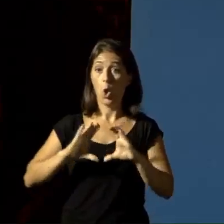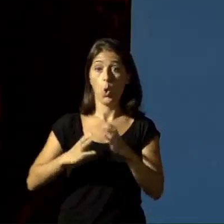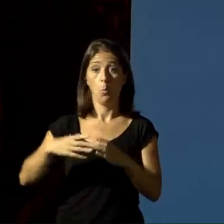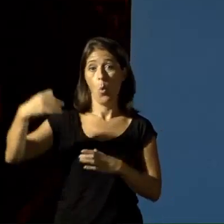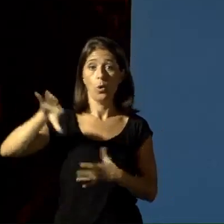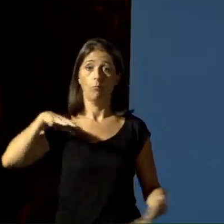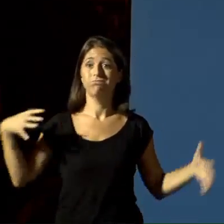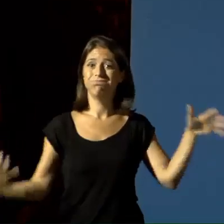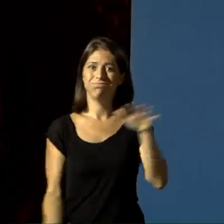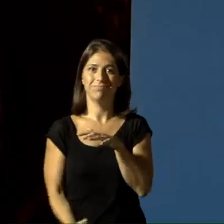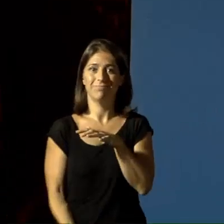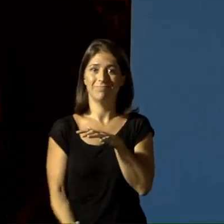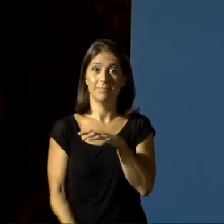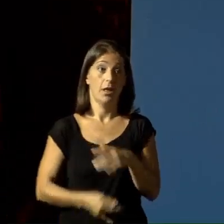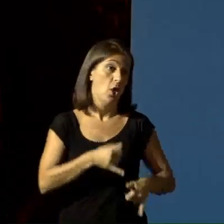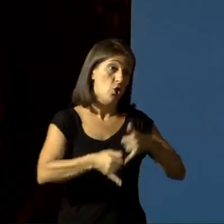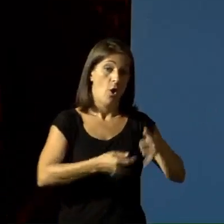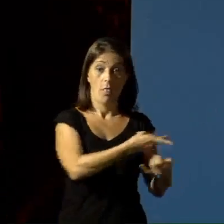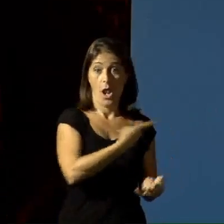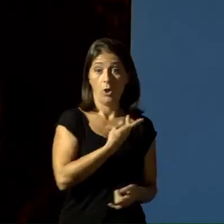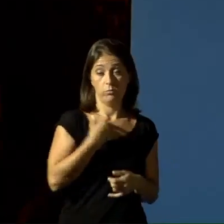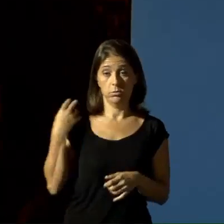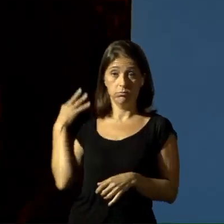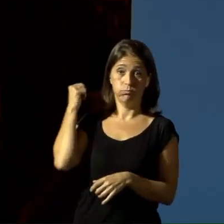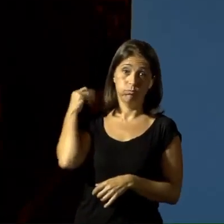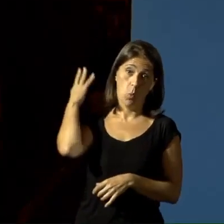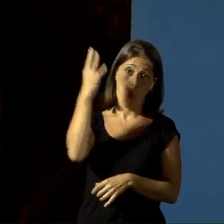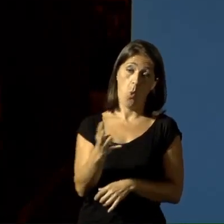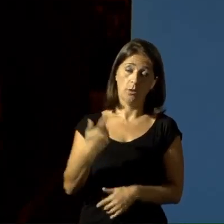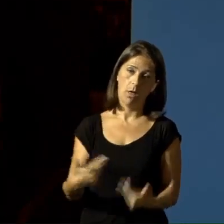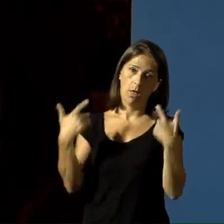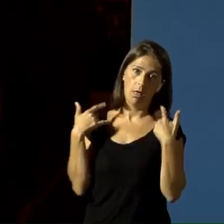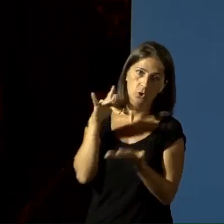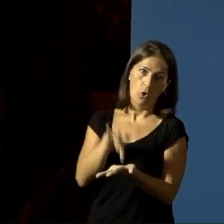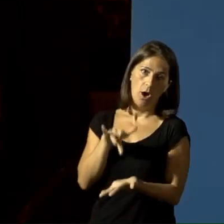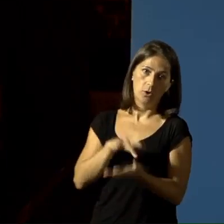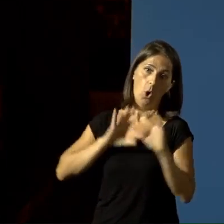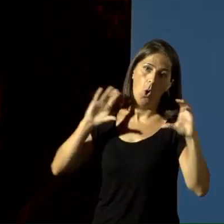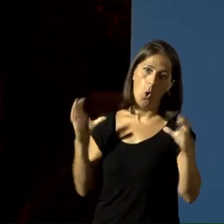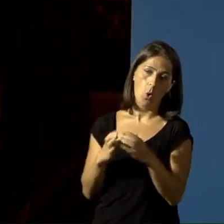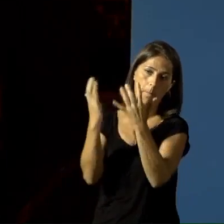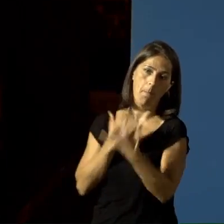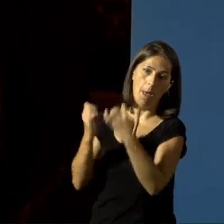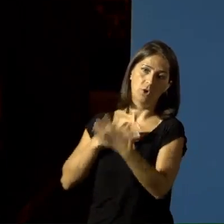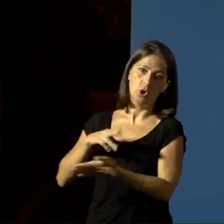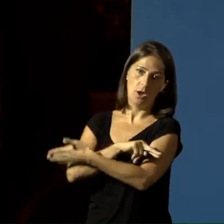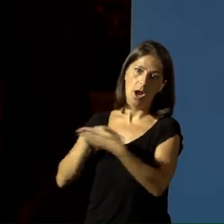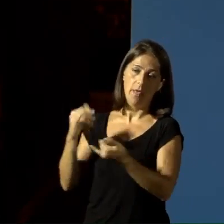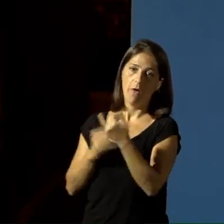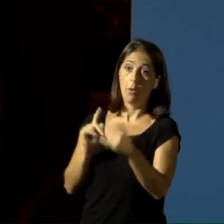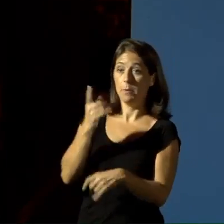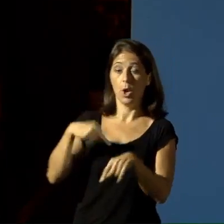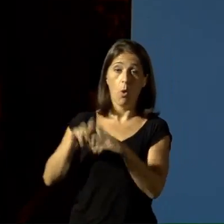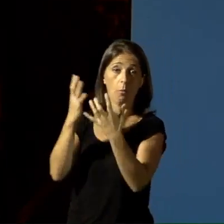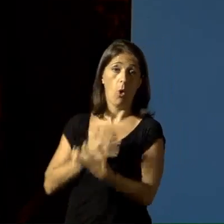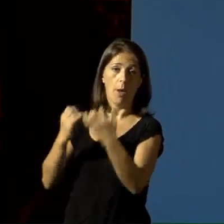único. Pois Yolanda e máis eu, por exemplo, levamos 4 anos padecendo o partido único no Parlamento de Galicia, que o convirtiron primeiro nunha